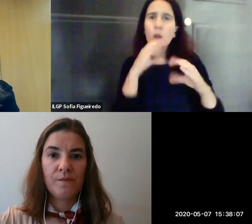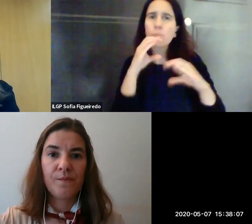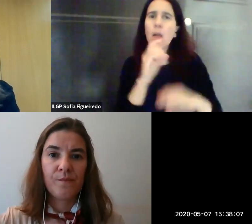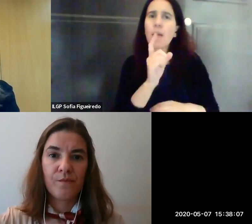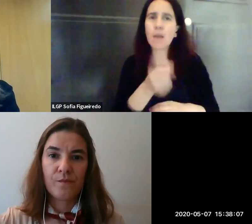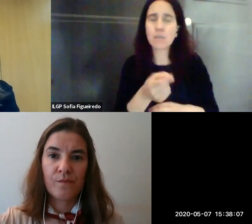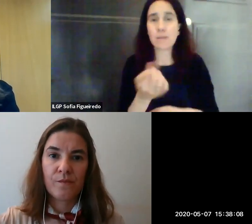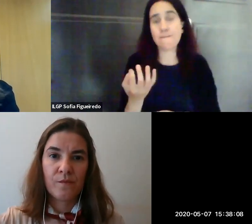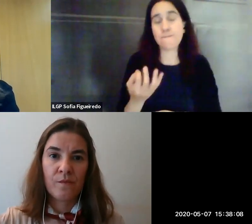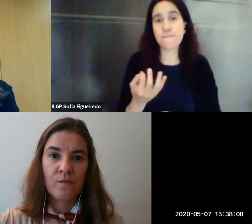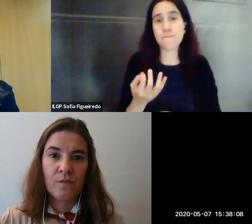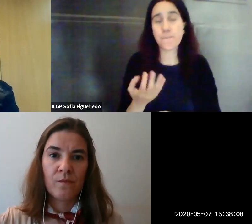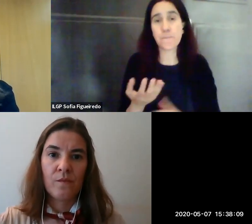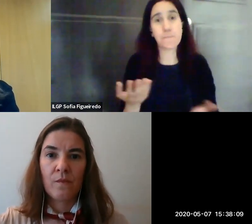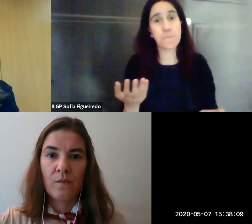algumas